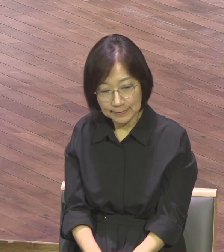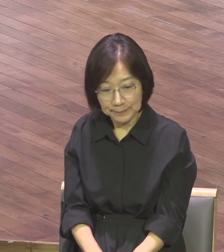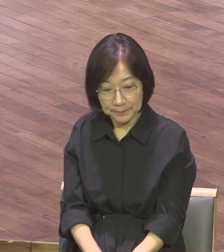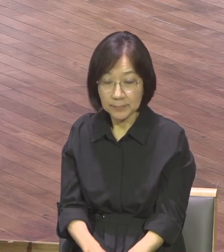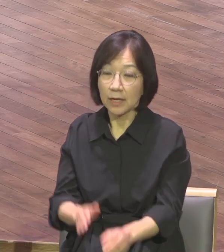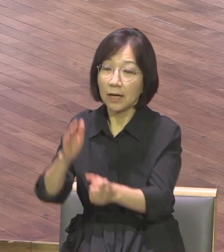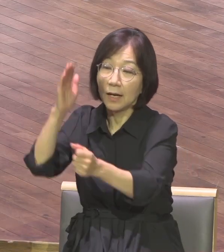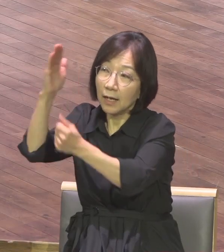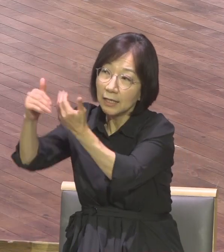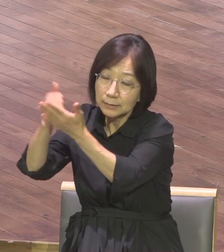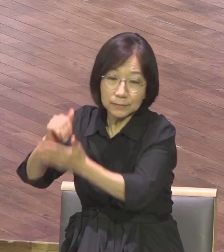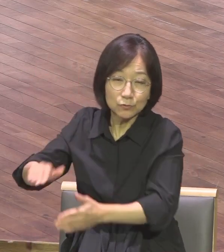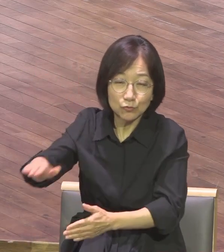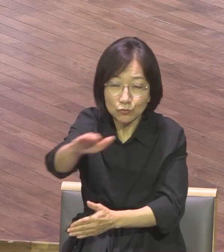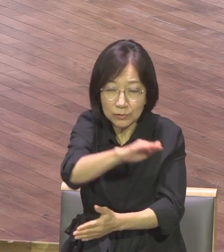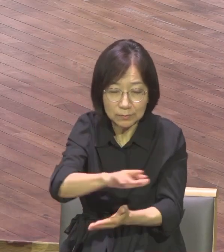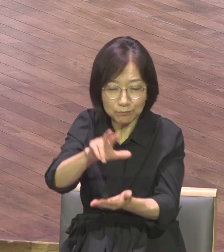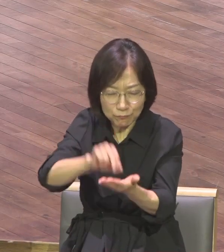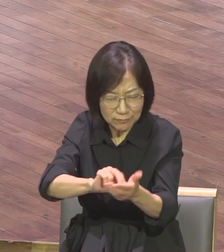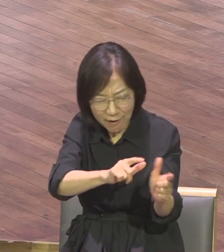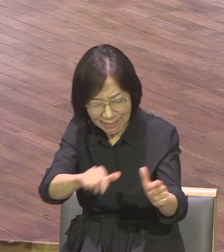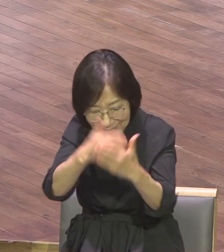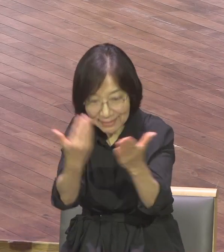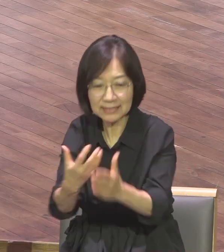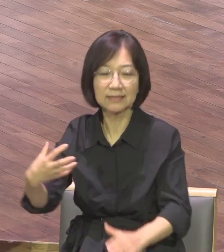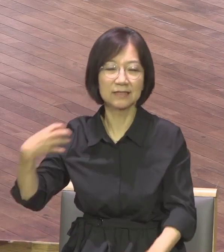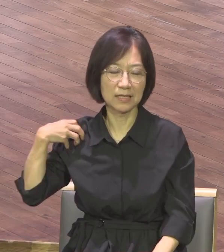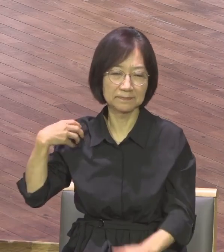책임진다는 게 책임져 준다는 건데.